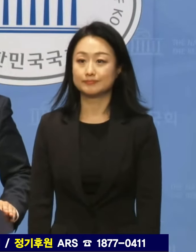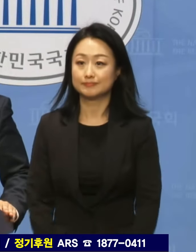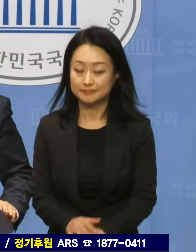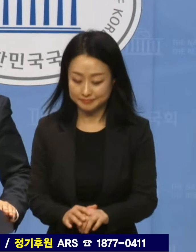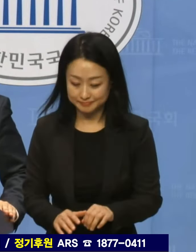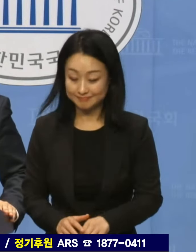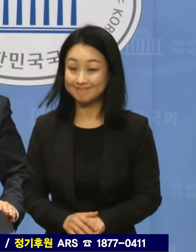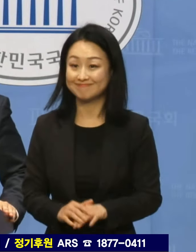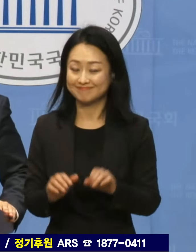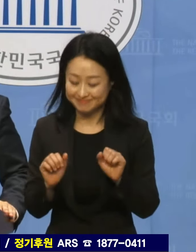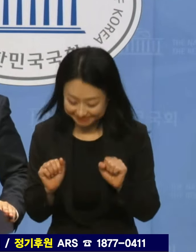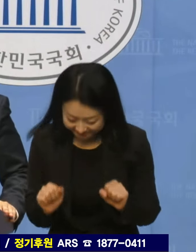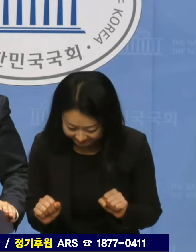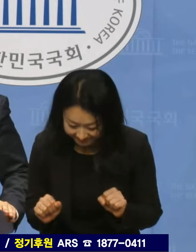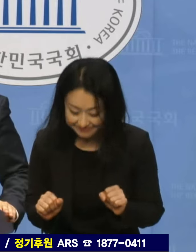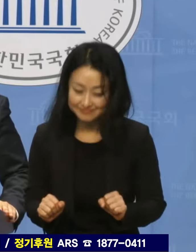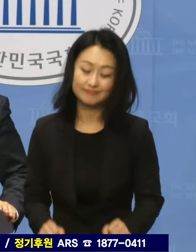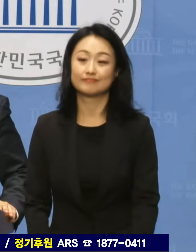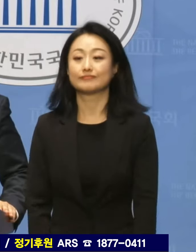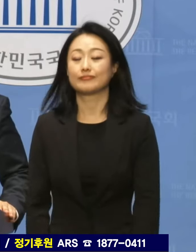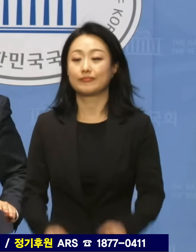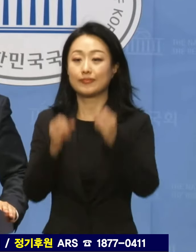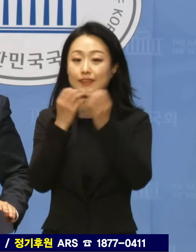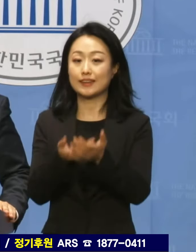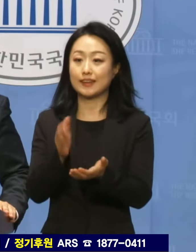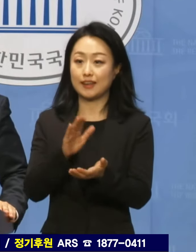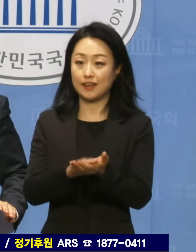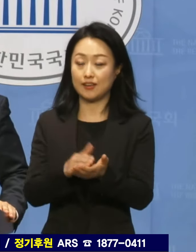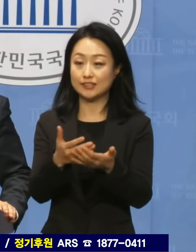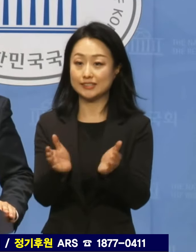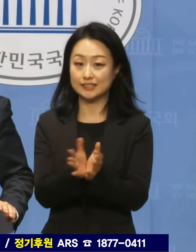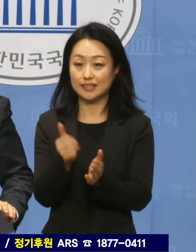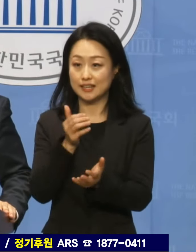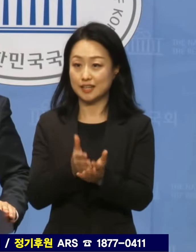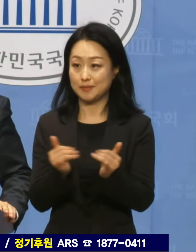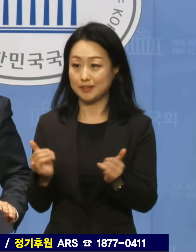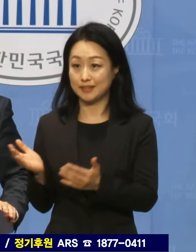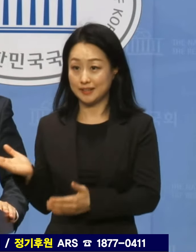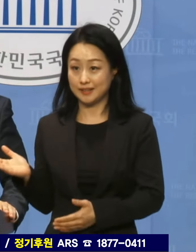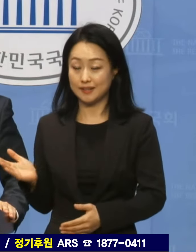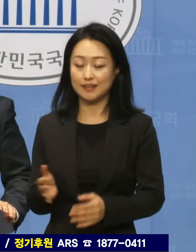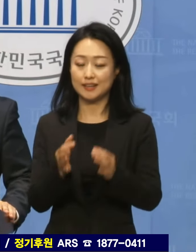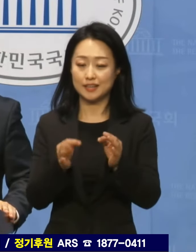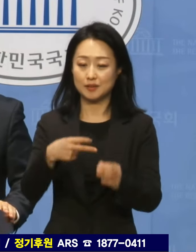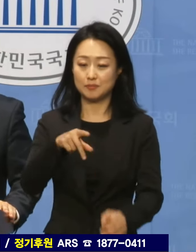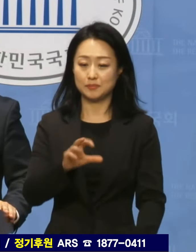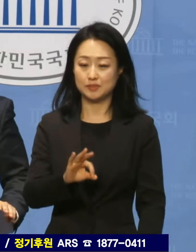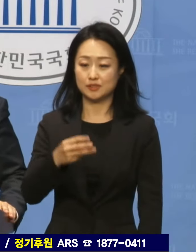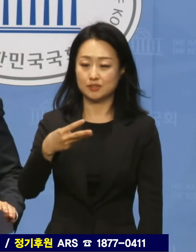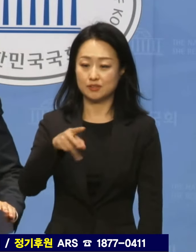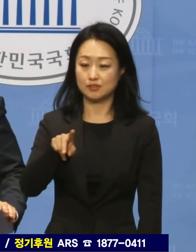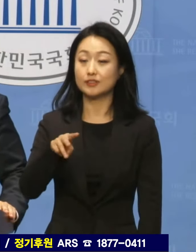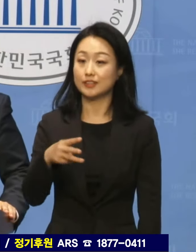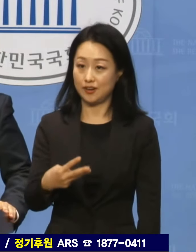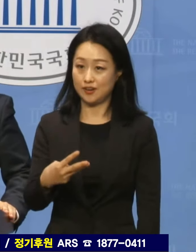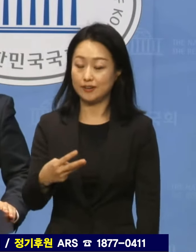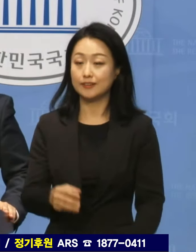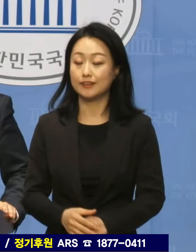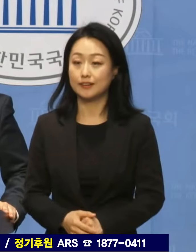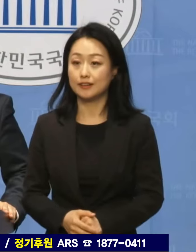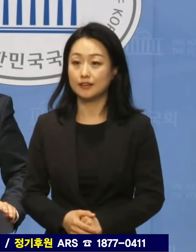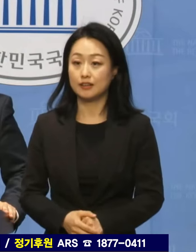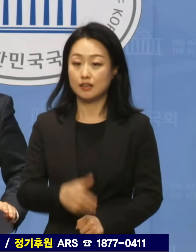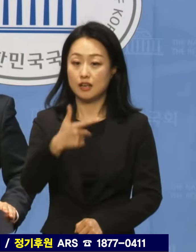안녕하십 안녕하십니까 개혁신당 수석 대변인 김성열 이니다 시작하겠습니다